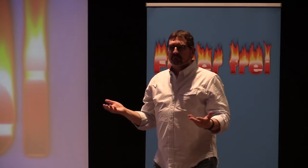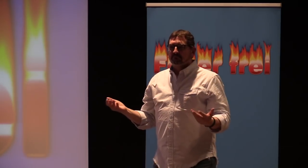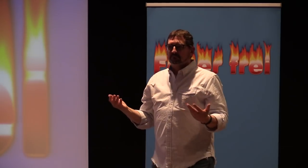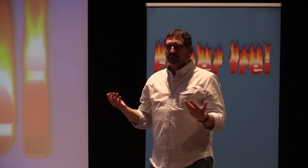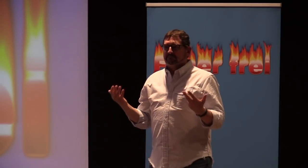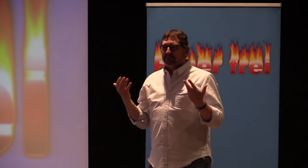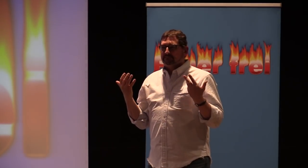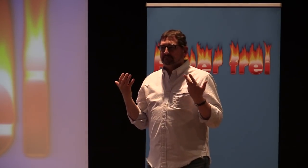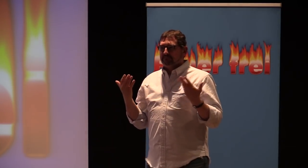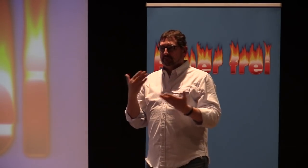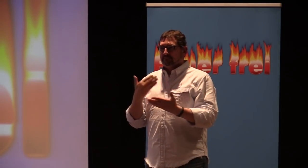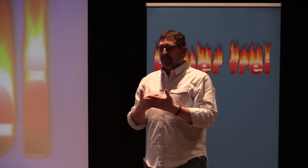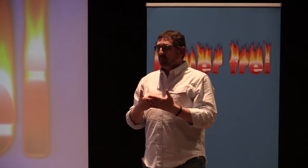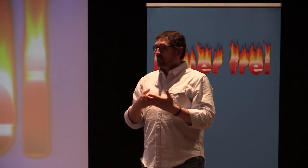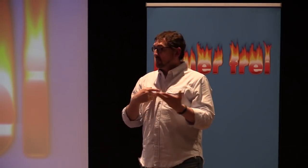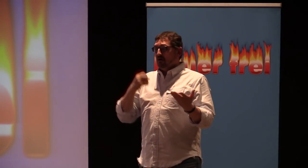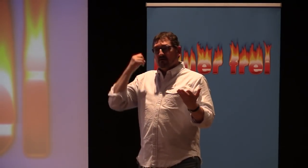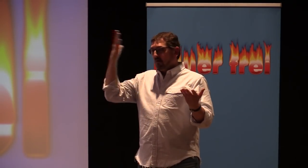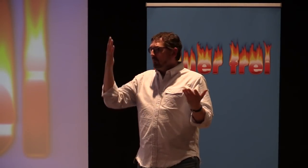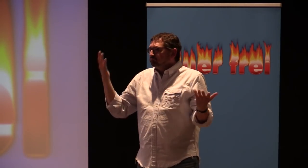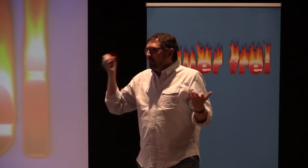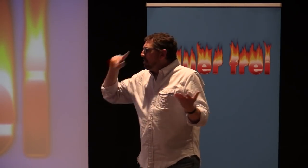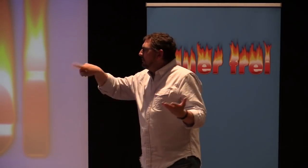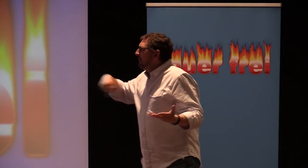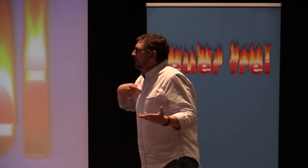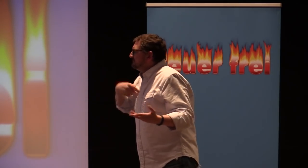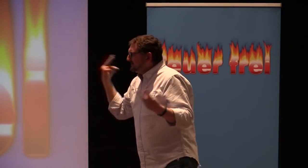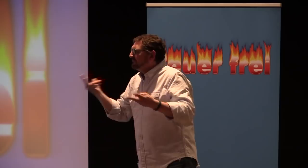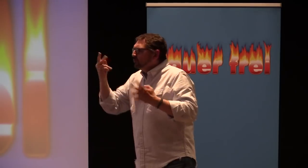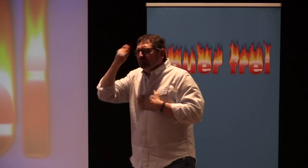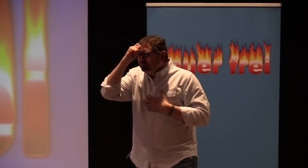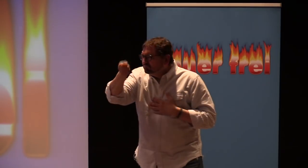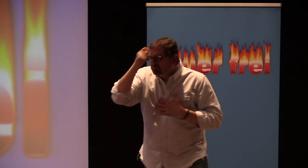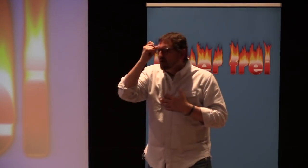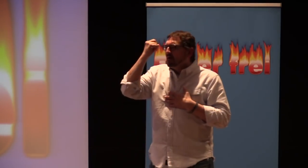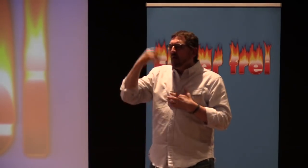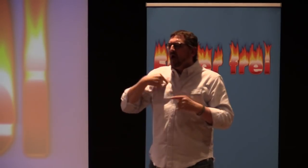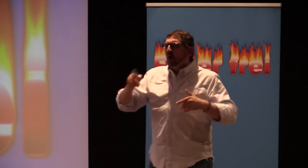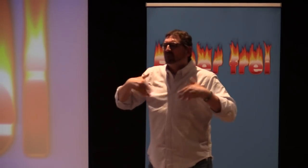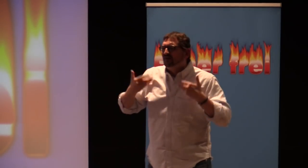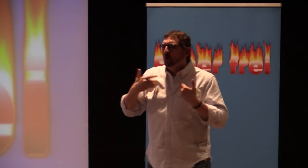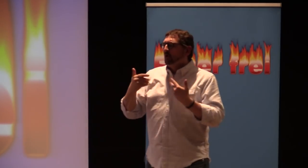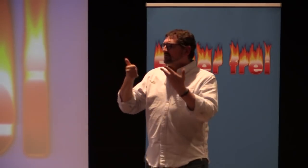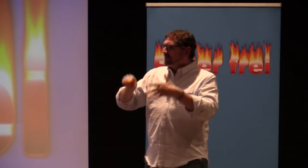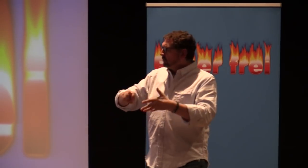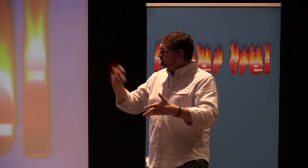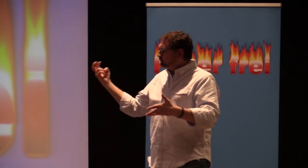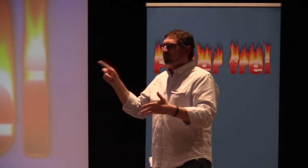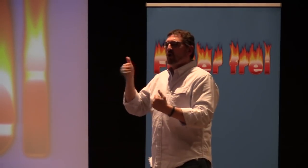Jahre und mittlerweile ist es so, dass ein Ehrenamt vielleicht nur noch in Form von Projekten angenommen wird, das vielleicht eine kurze Zeit